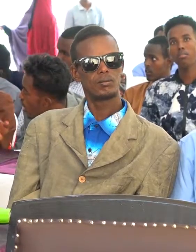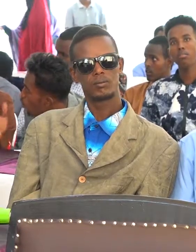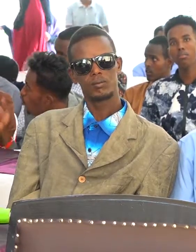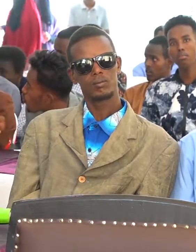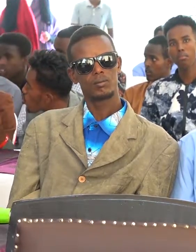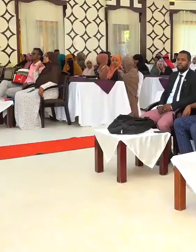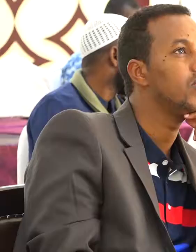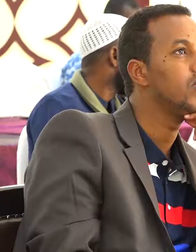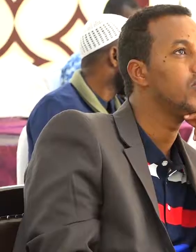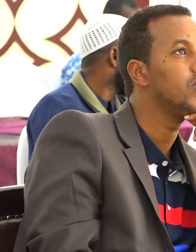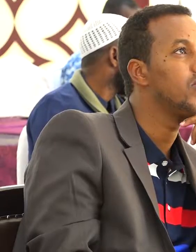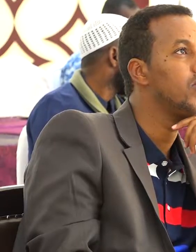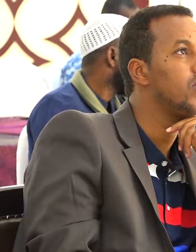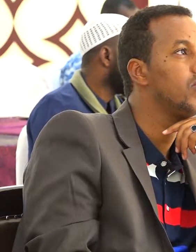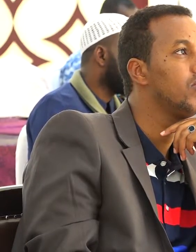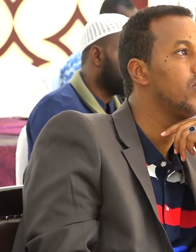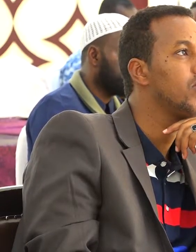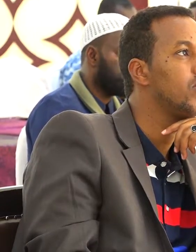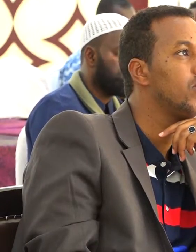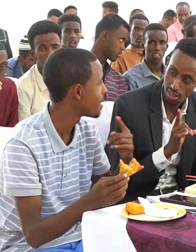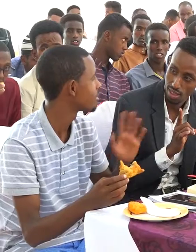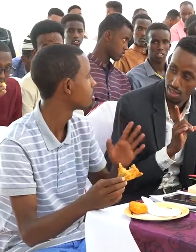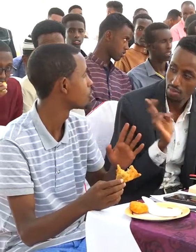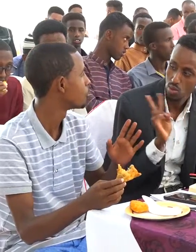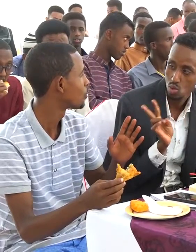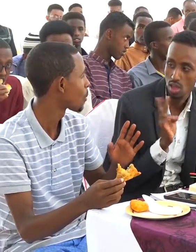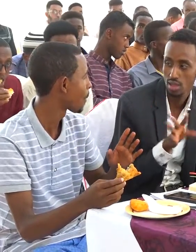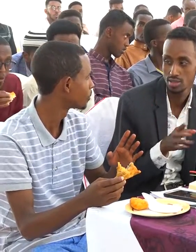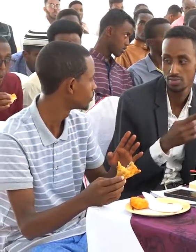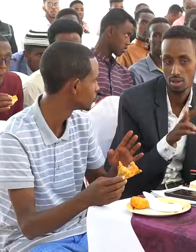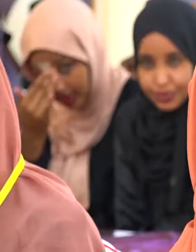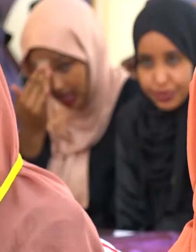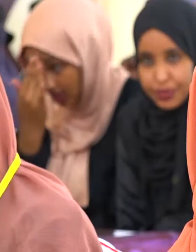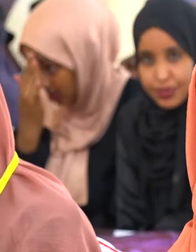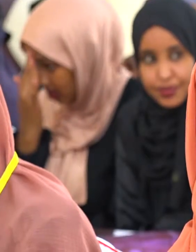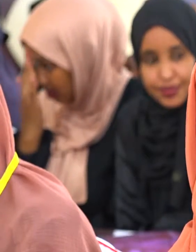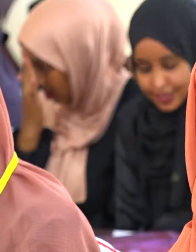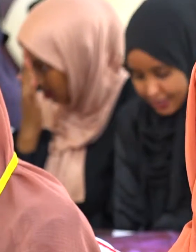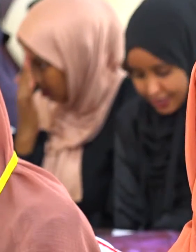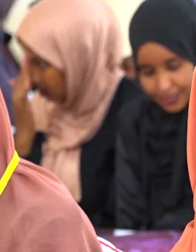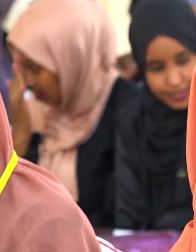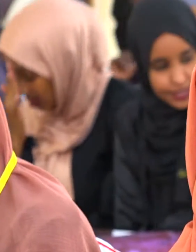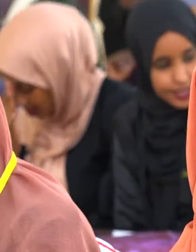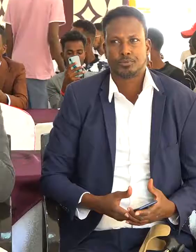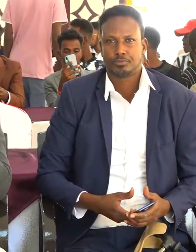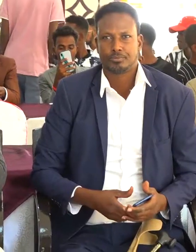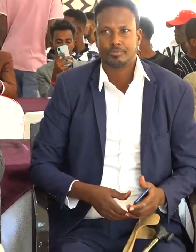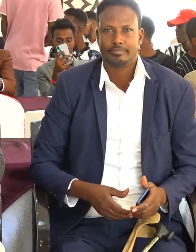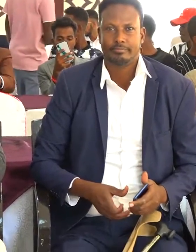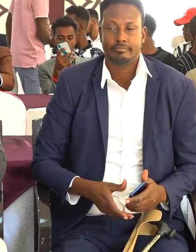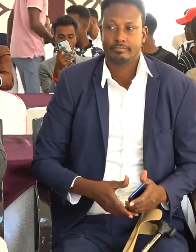kulankani waa soo agaasintay dalada dhalinyarada heer qaran ee Sonyo ayaa ku saabsanaa kor u qaadista shaqo-abuurka iyo sidoo